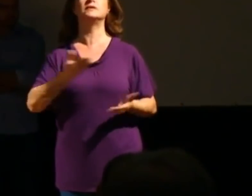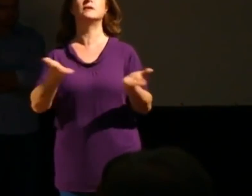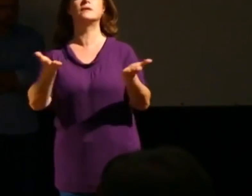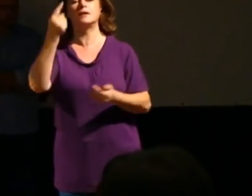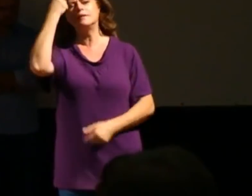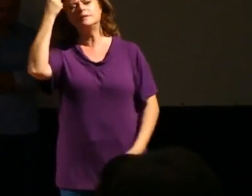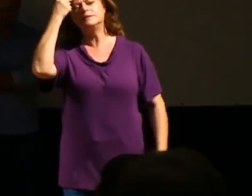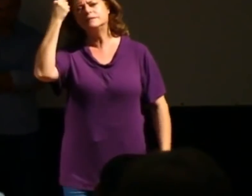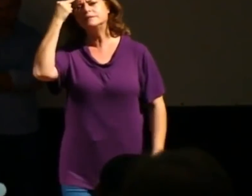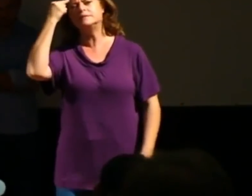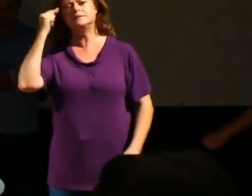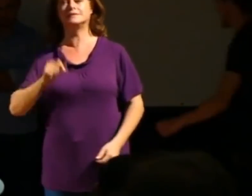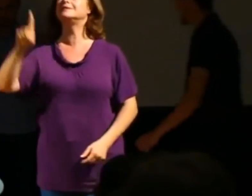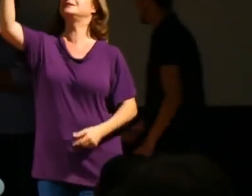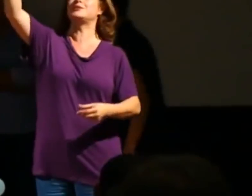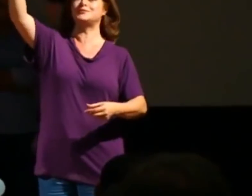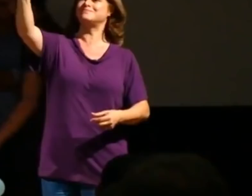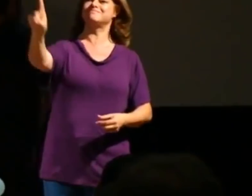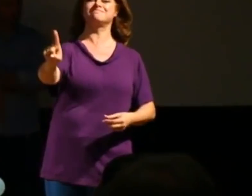O Deus que faz tudo bem está aqui.